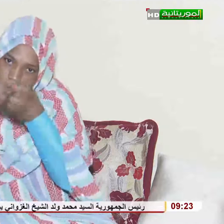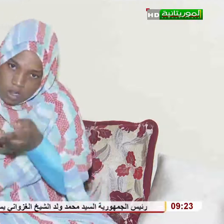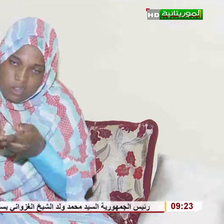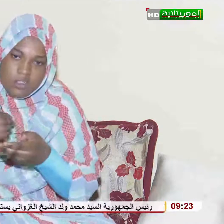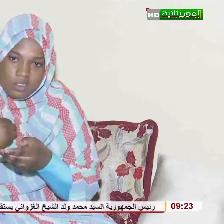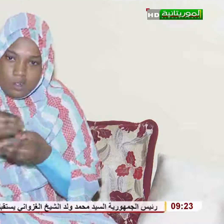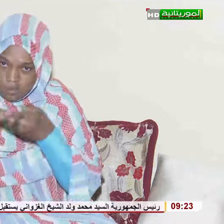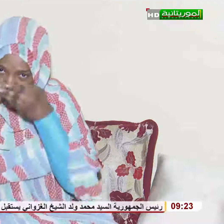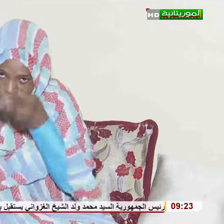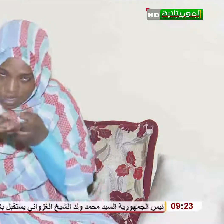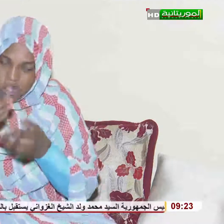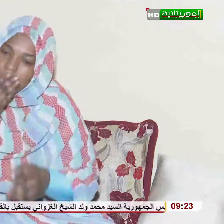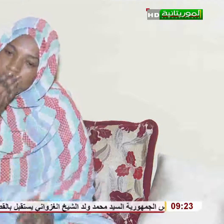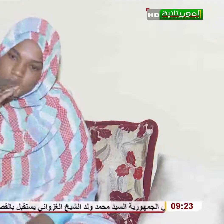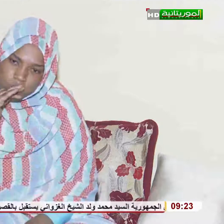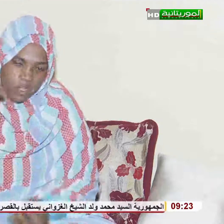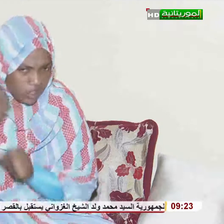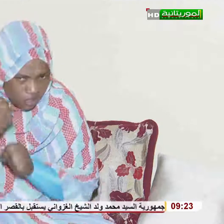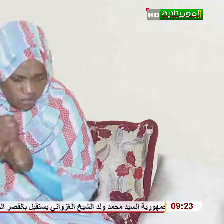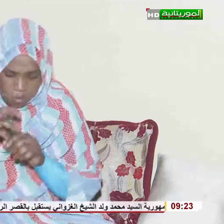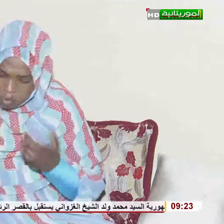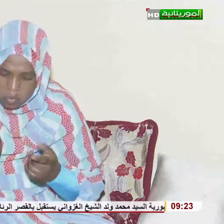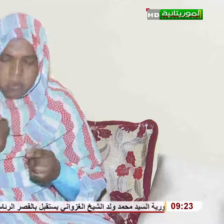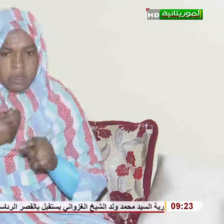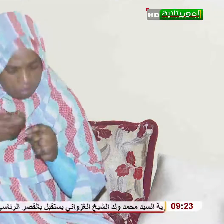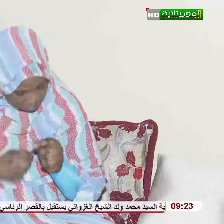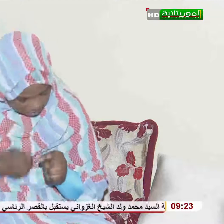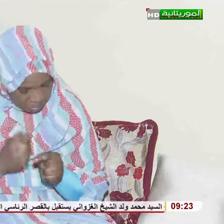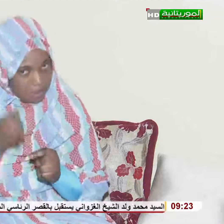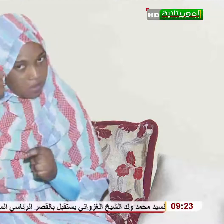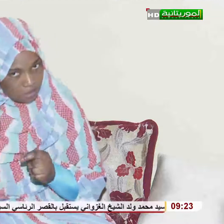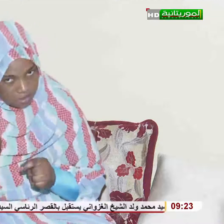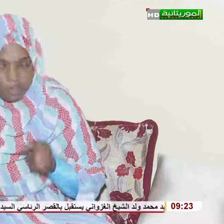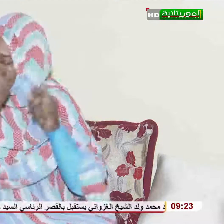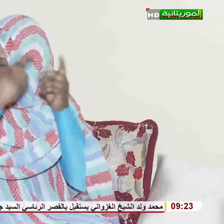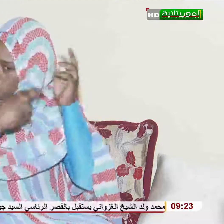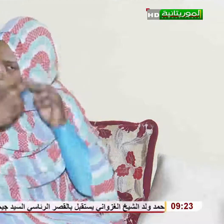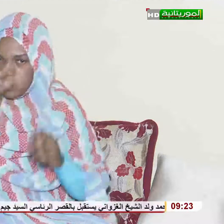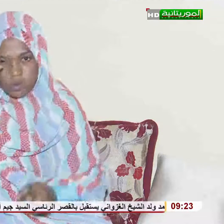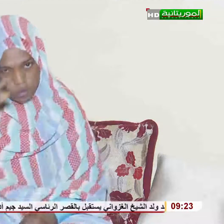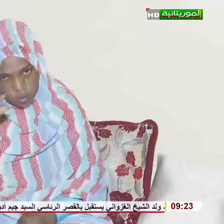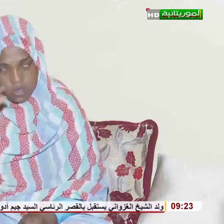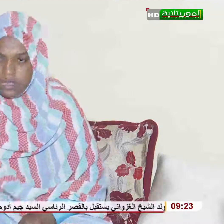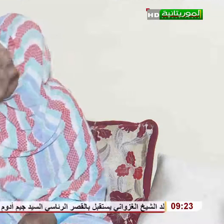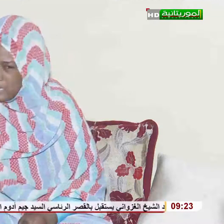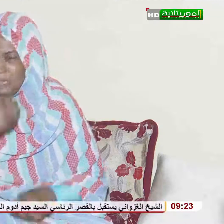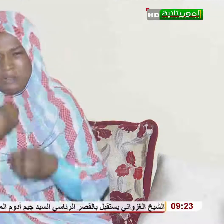يعمل وهو المسؤول عن تكاليف المنزل، وأنا أقوم بكافة واجباتي المنزلية.